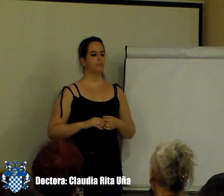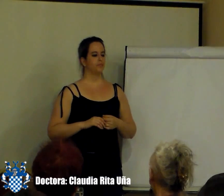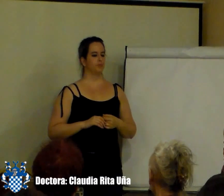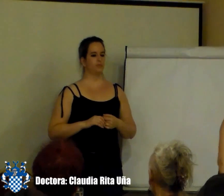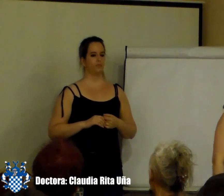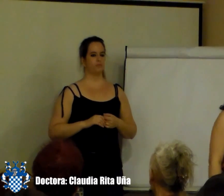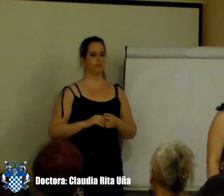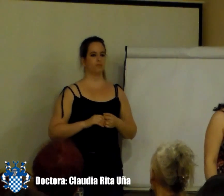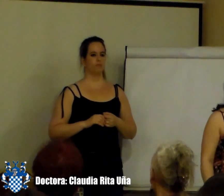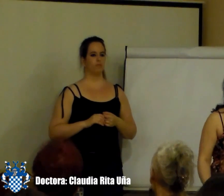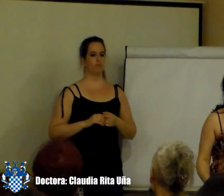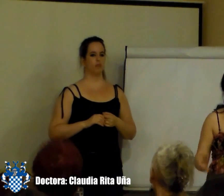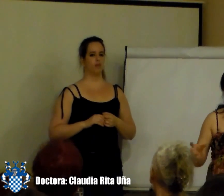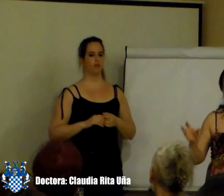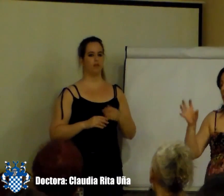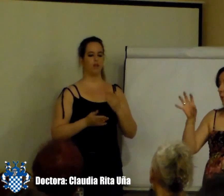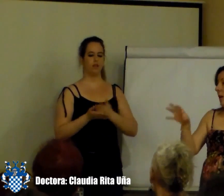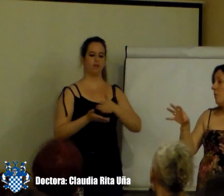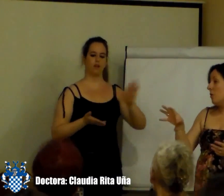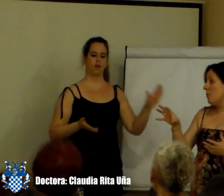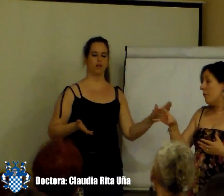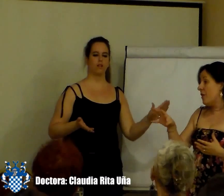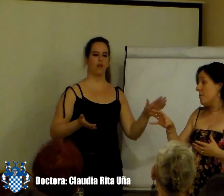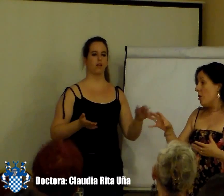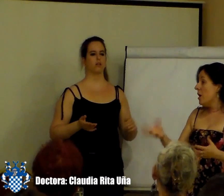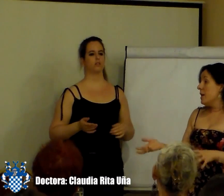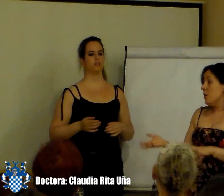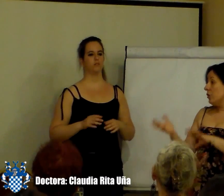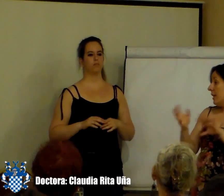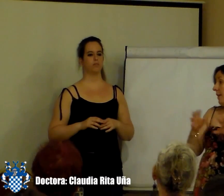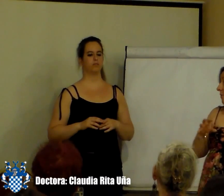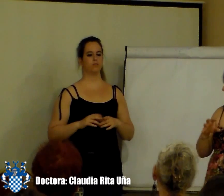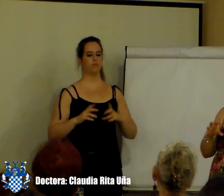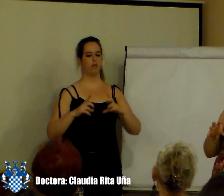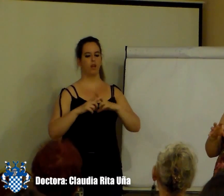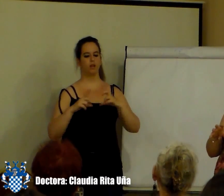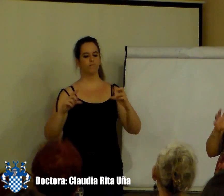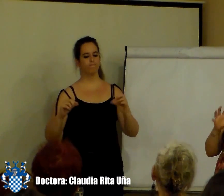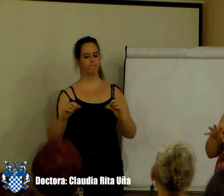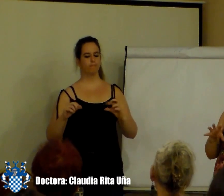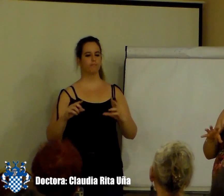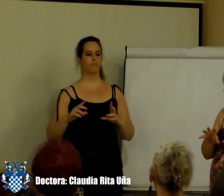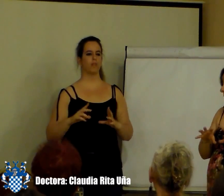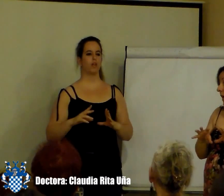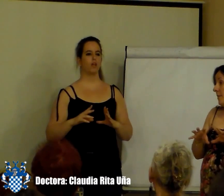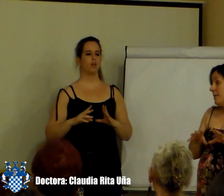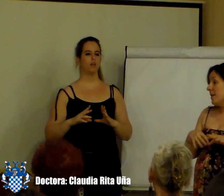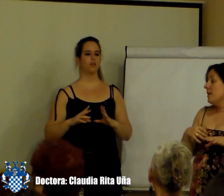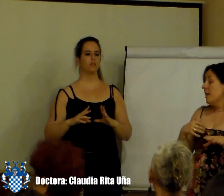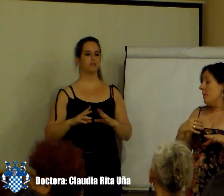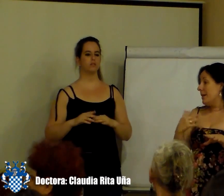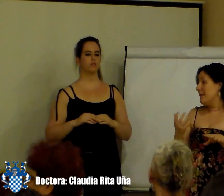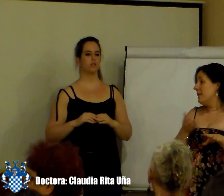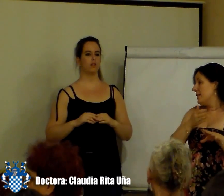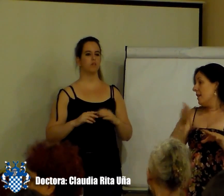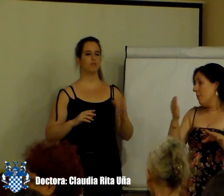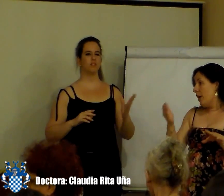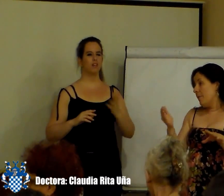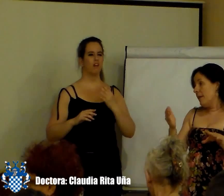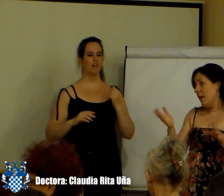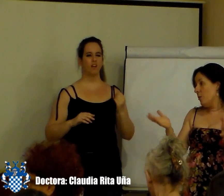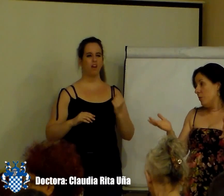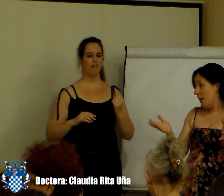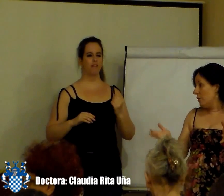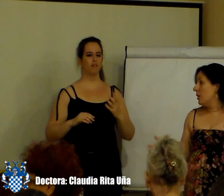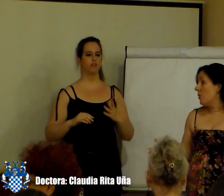pero es importante descartarlas porque si lo caratulamos como fibro y no tratamos otras cosas que pueden ser muy graves, el paciente sigue